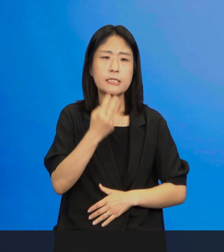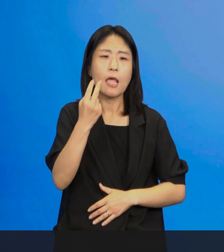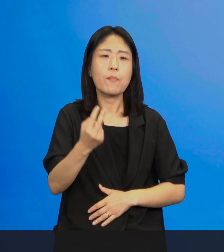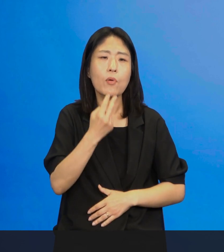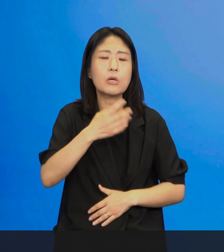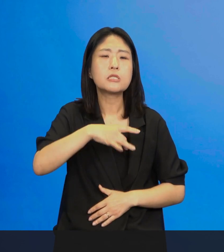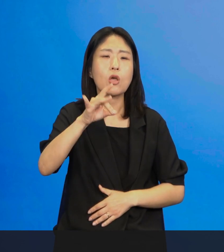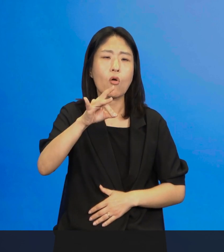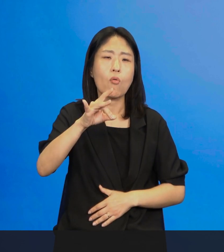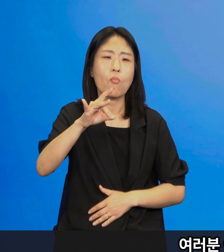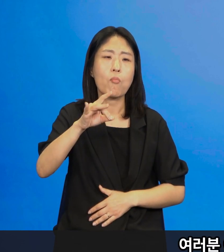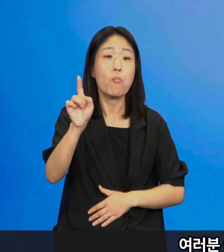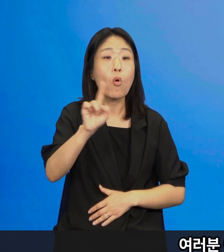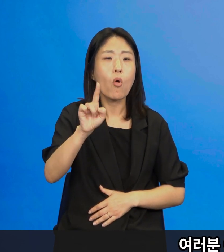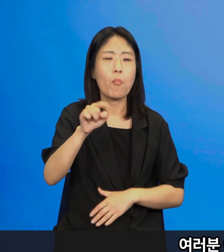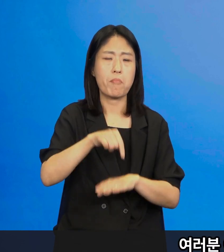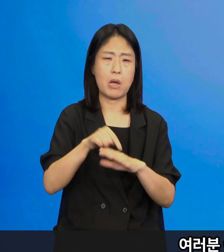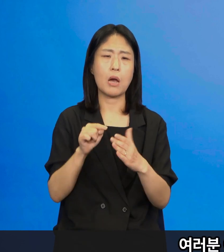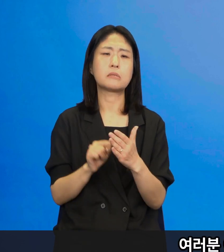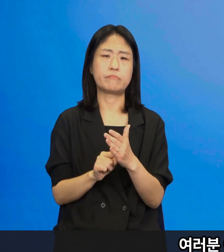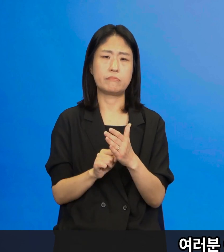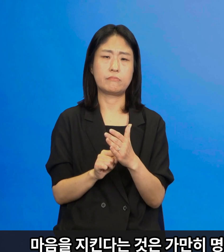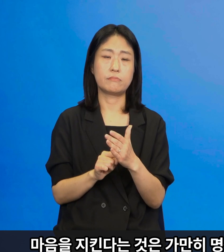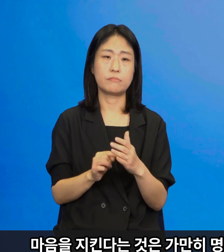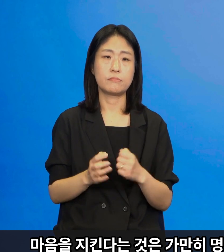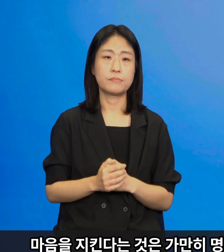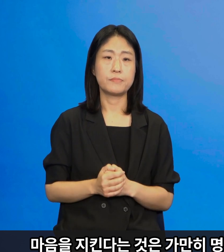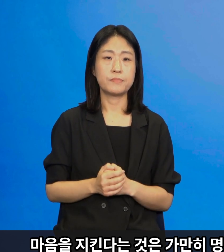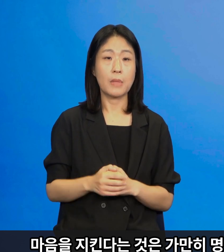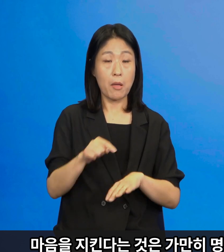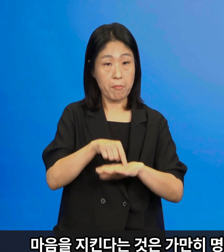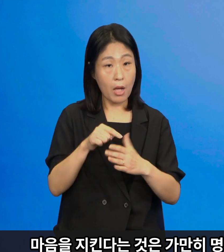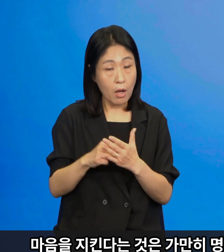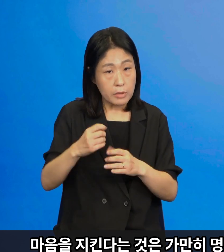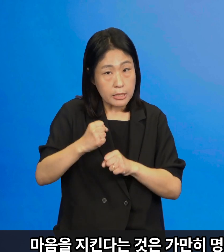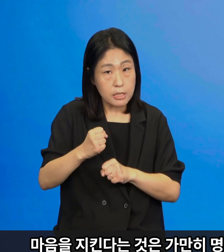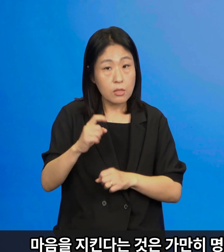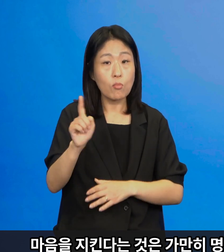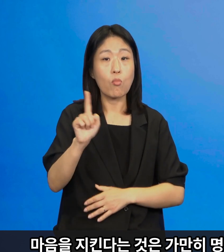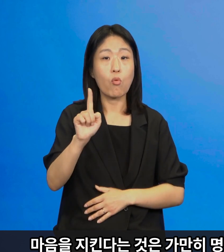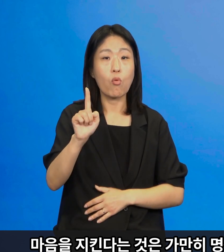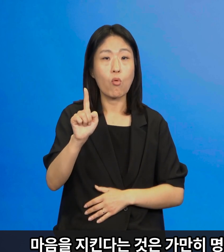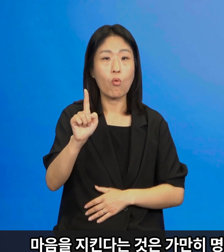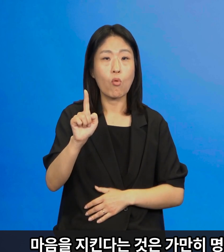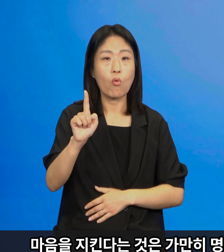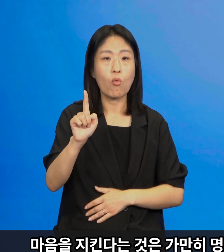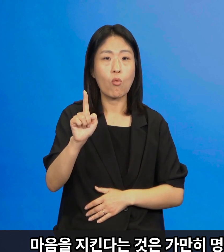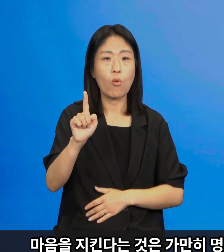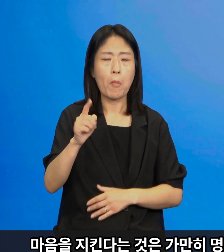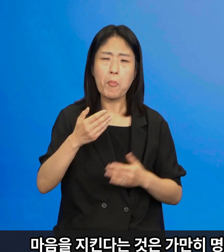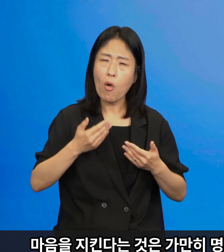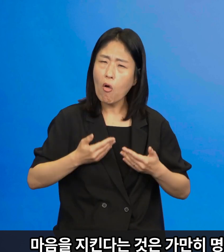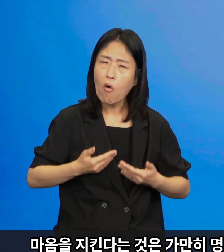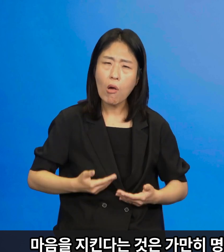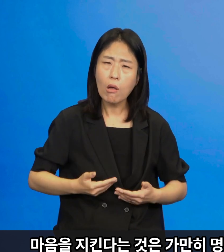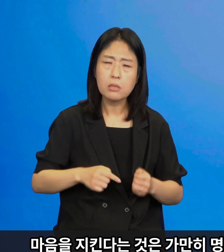이에서 남이니라. 여러분, 이 잠언 말씀 마음을 지킨다는 것은 가만히 명상하고 평강이 있고